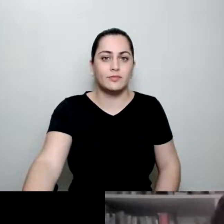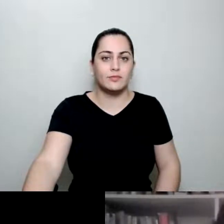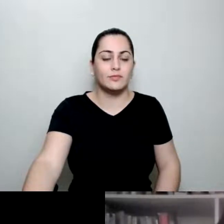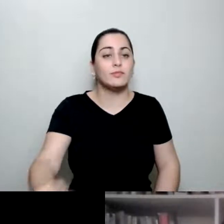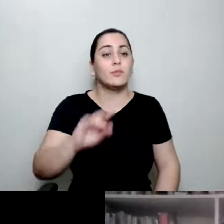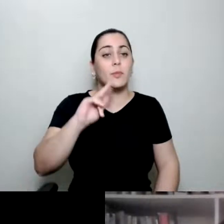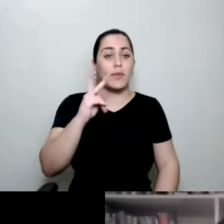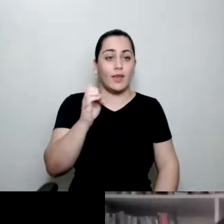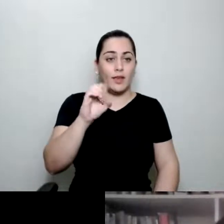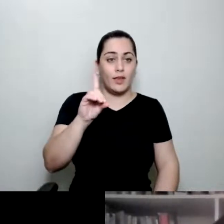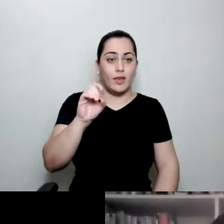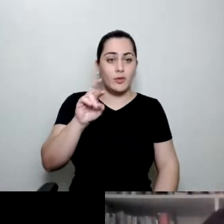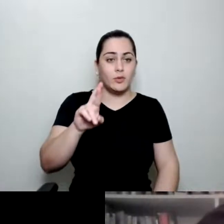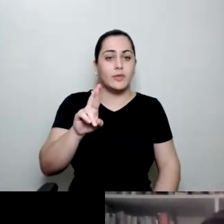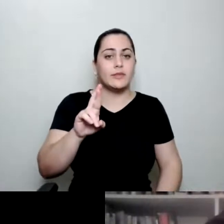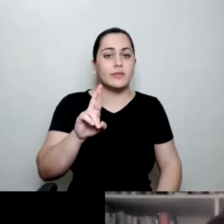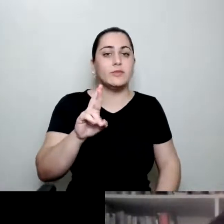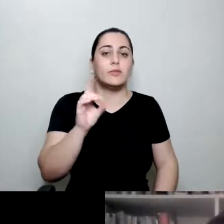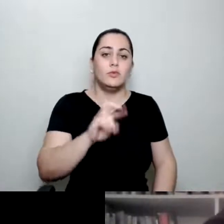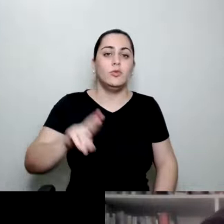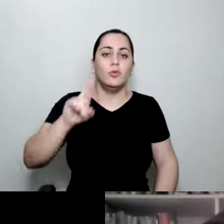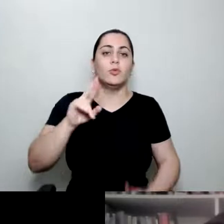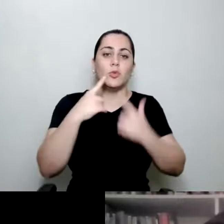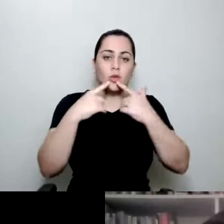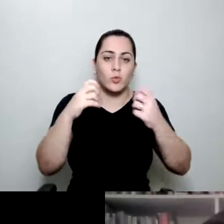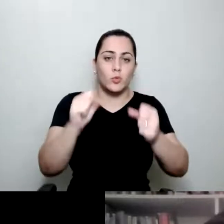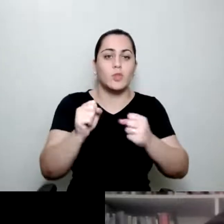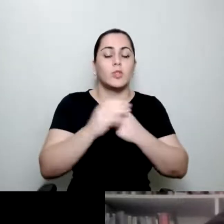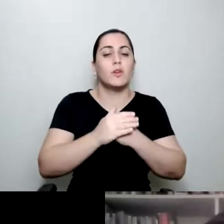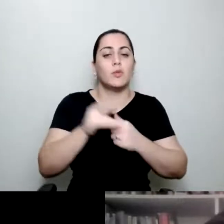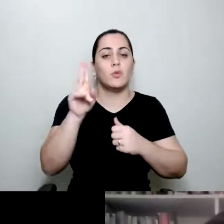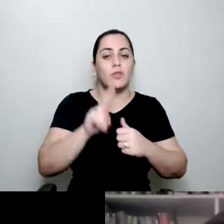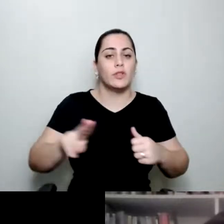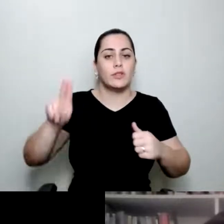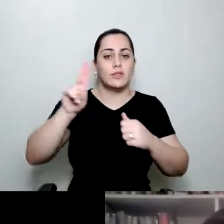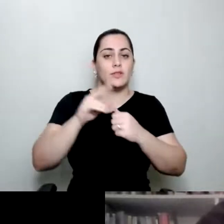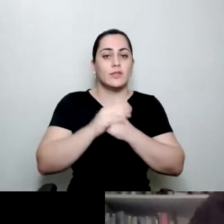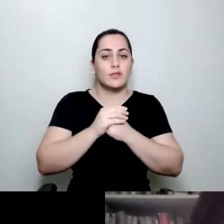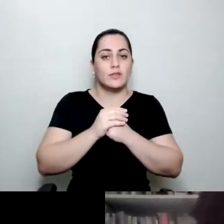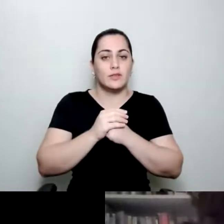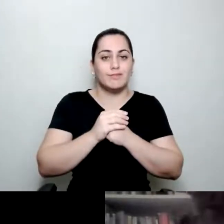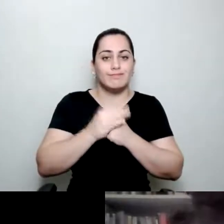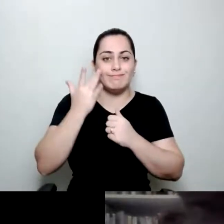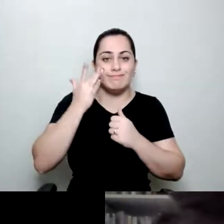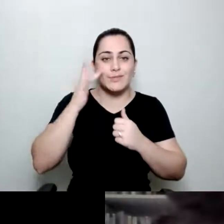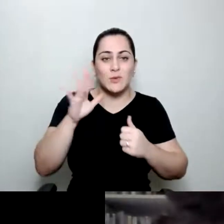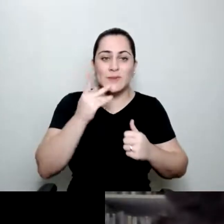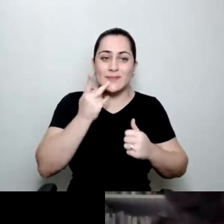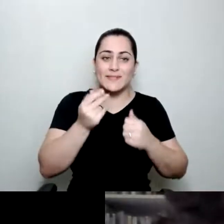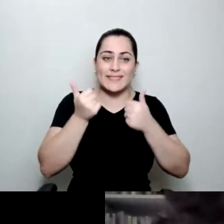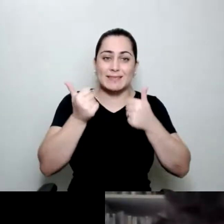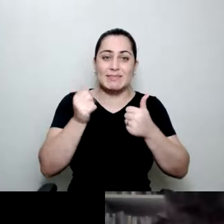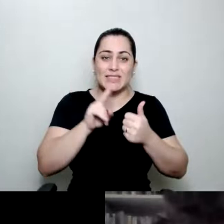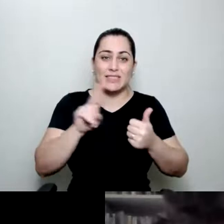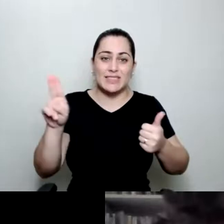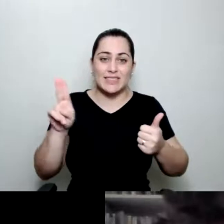O Helder, ele é doutor em Linguística pela Universidade, eu não sei pronunciar muito bem, mas acho que